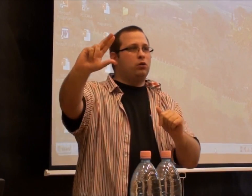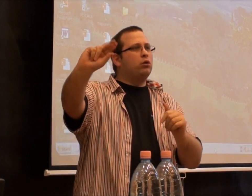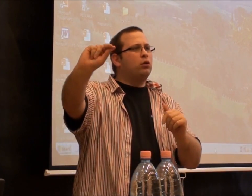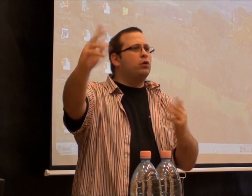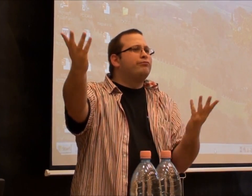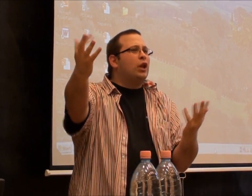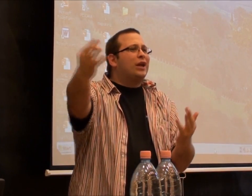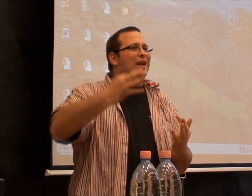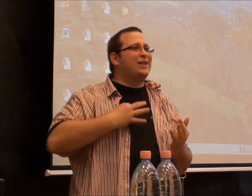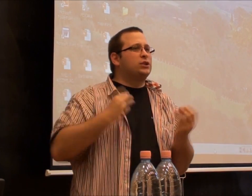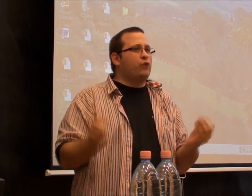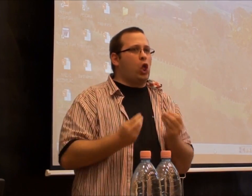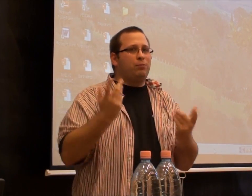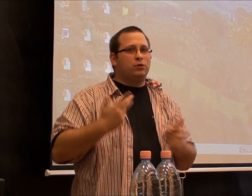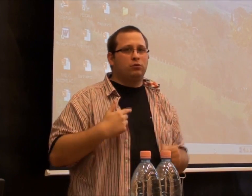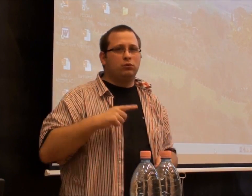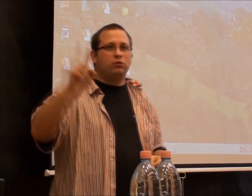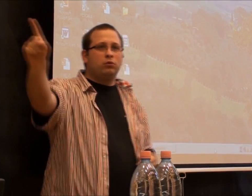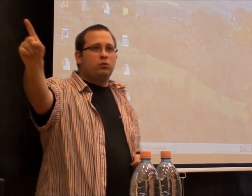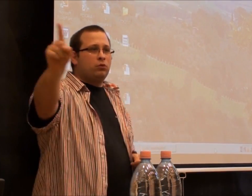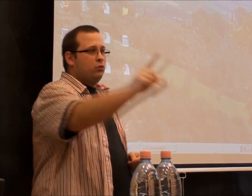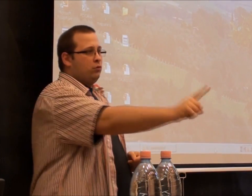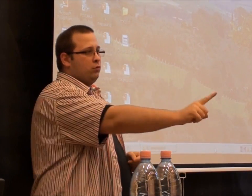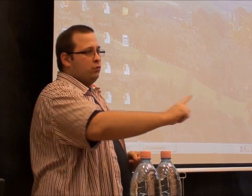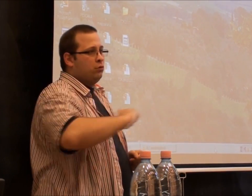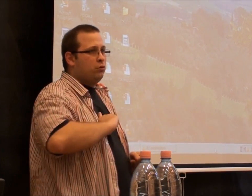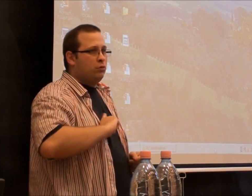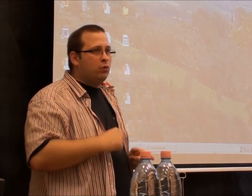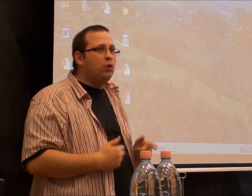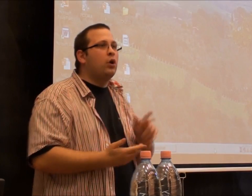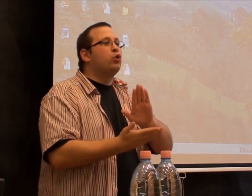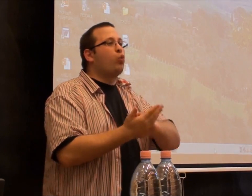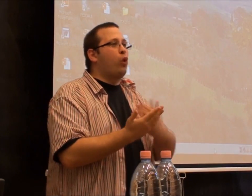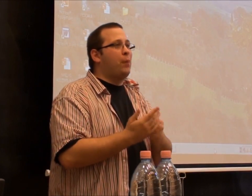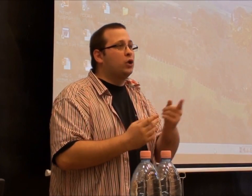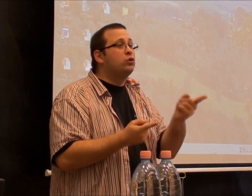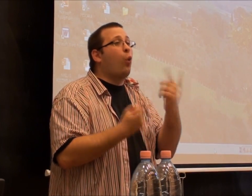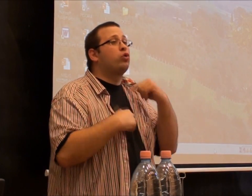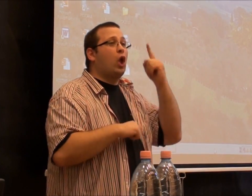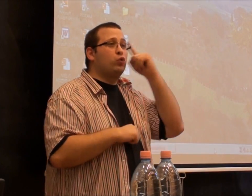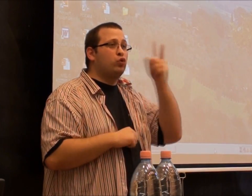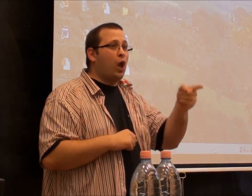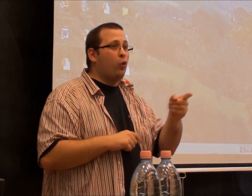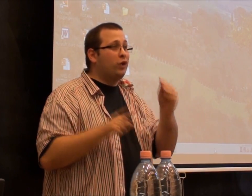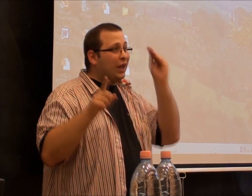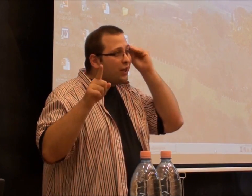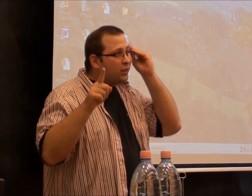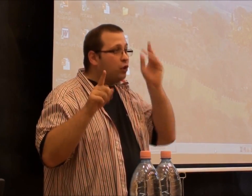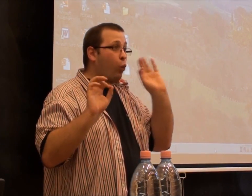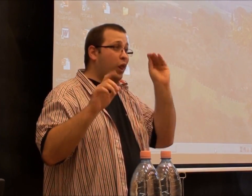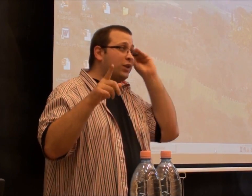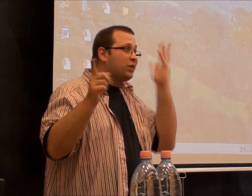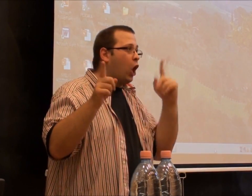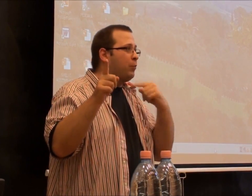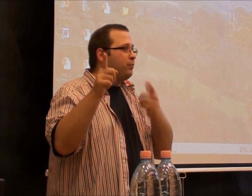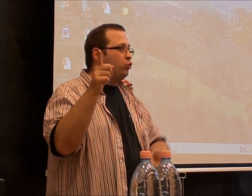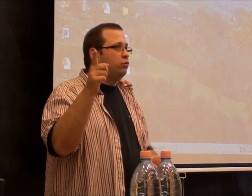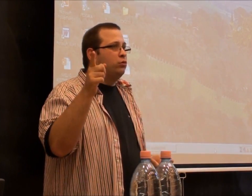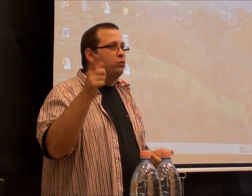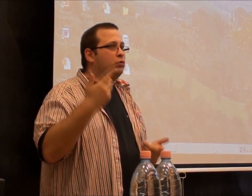hogy a tanárok, ha kérdez tőlem valamit, először a tolmács honnan tudja, hogy értem, vagy nem